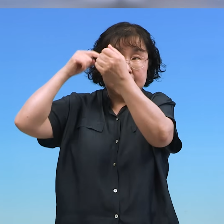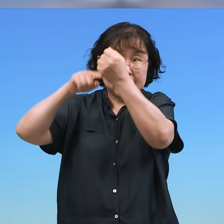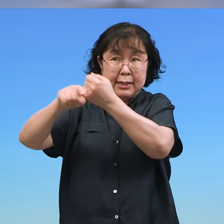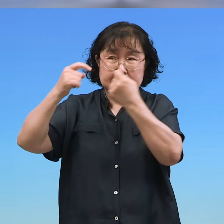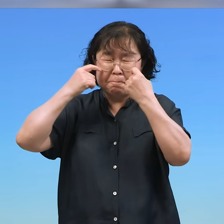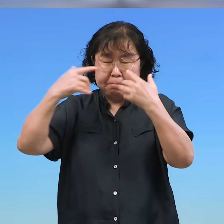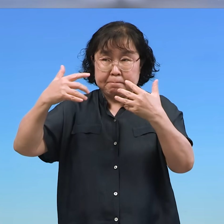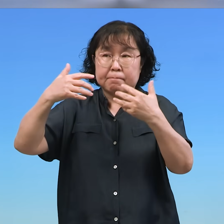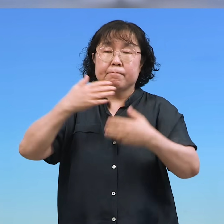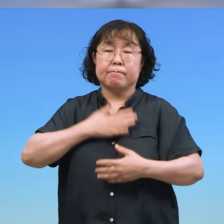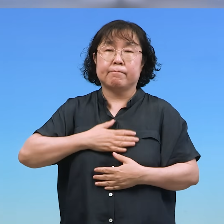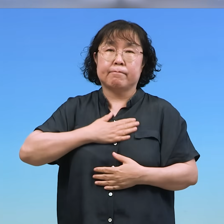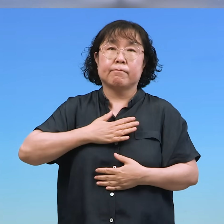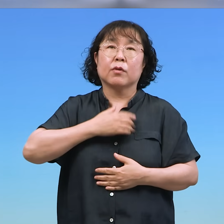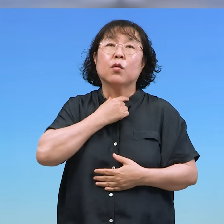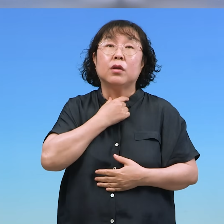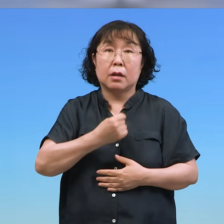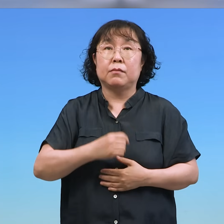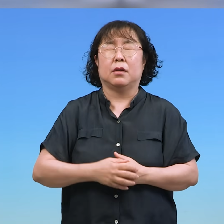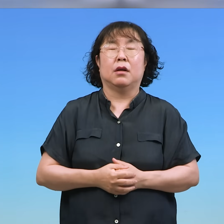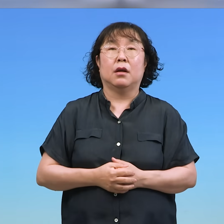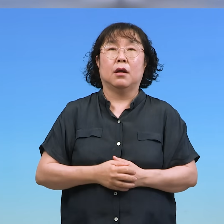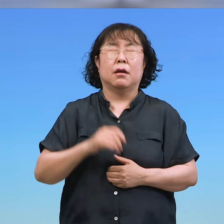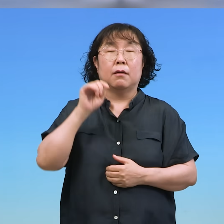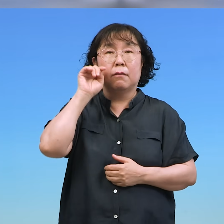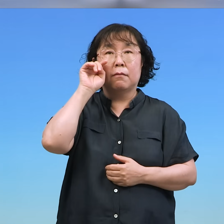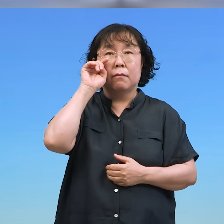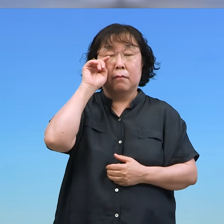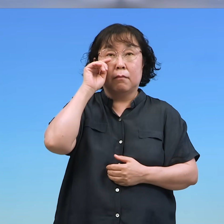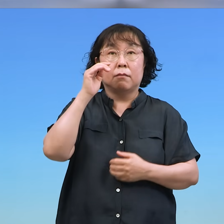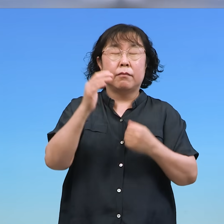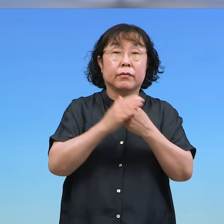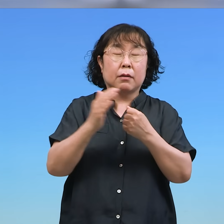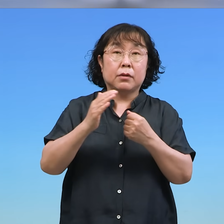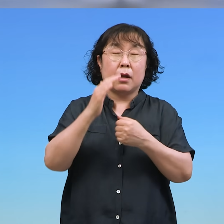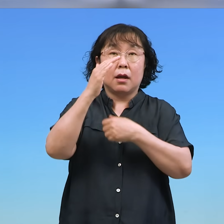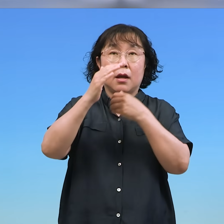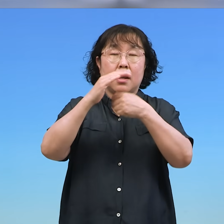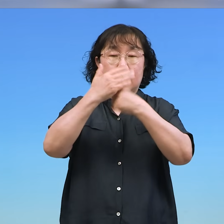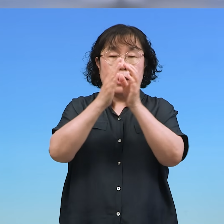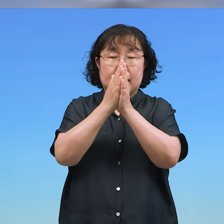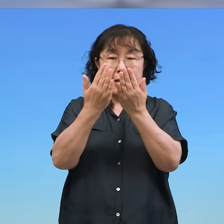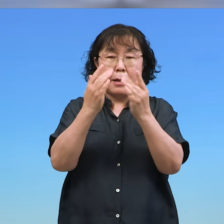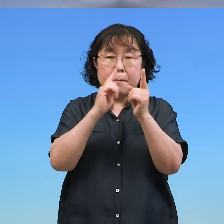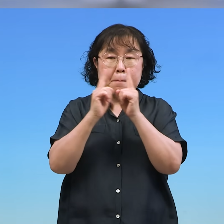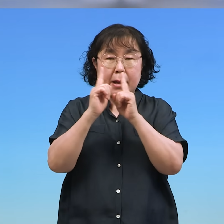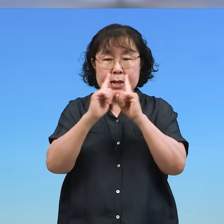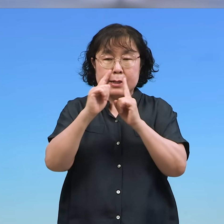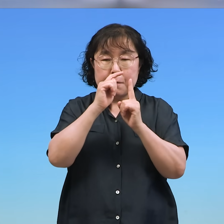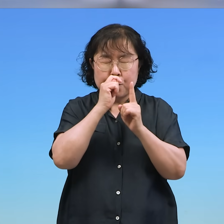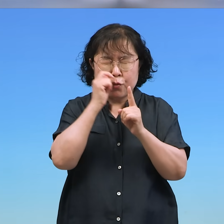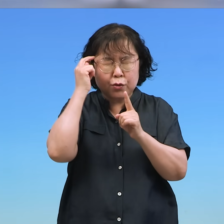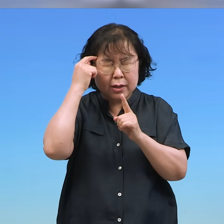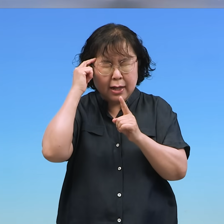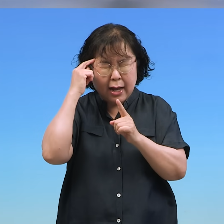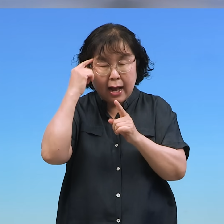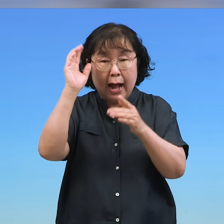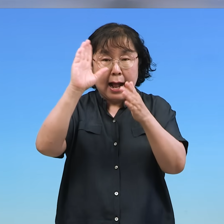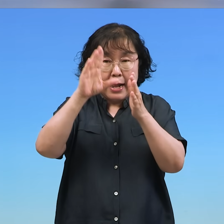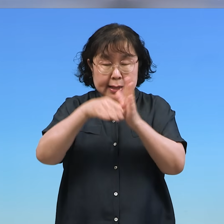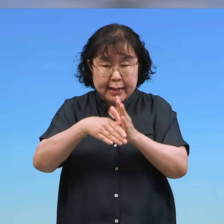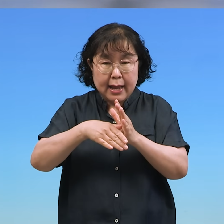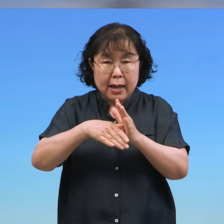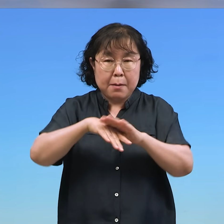원하세요. 그래서 여러분 묵상하는 모든 분들이 이거는 그냥 마음에 새겨야 되는 말씀이 있습니다.